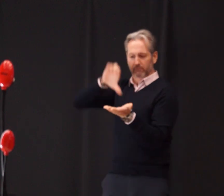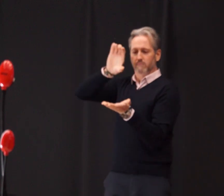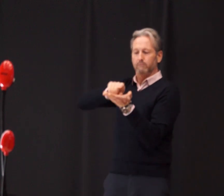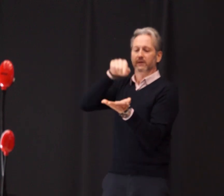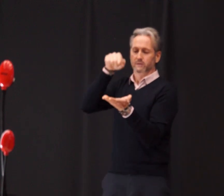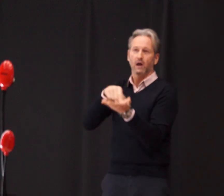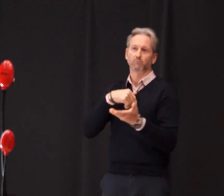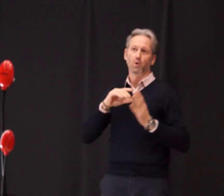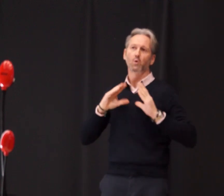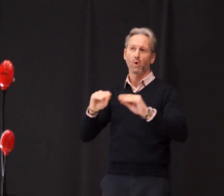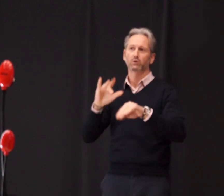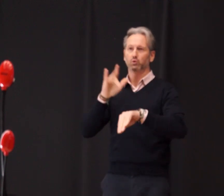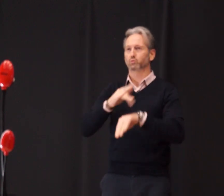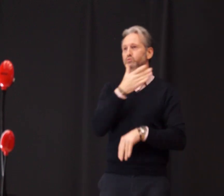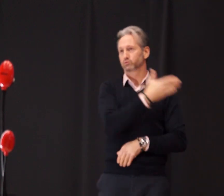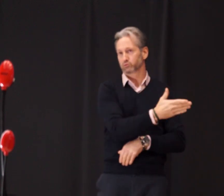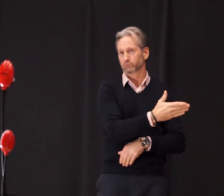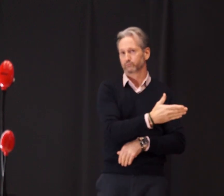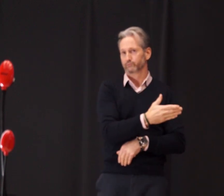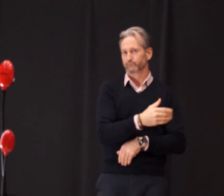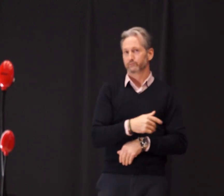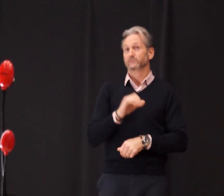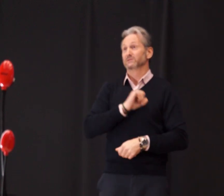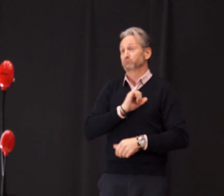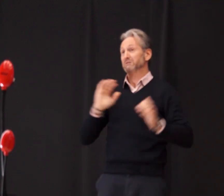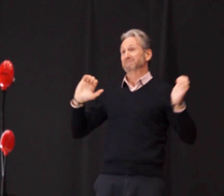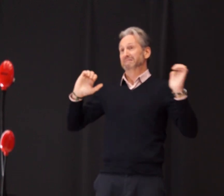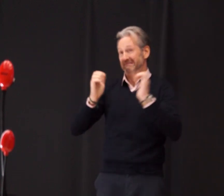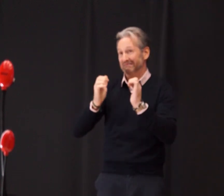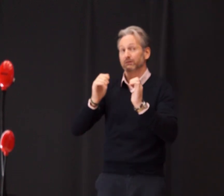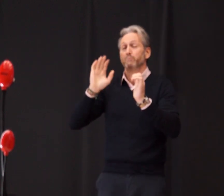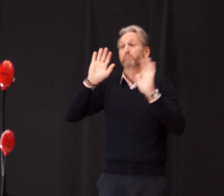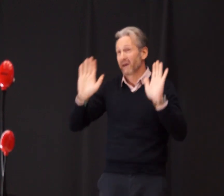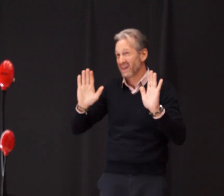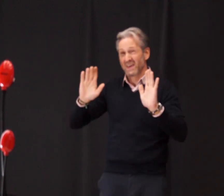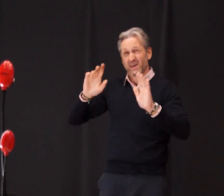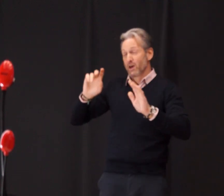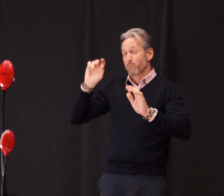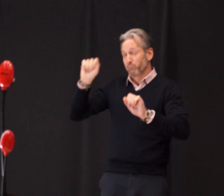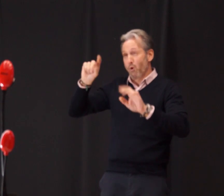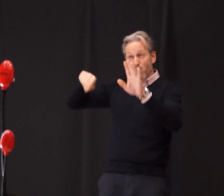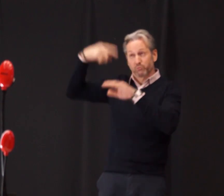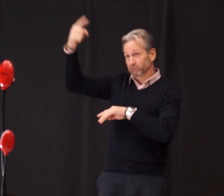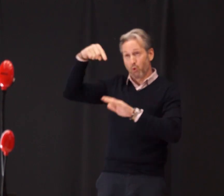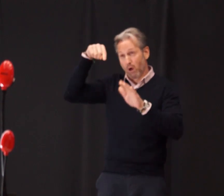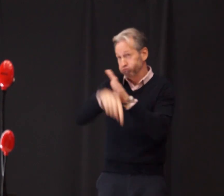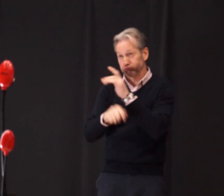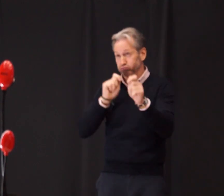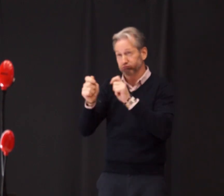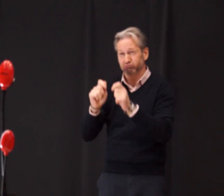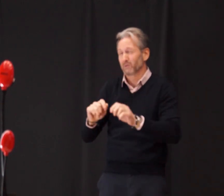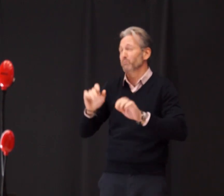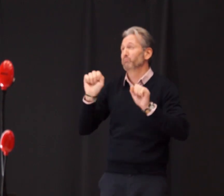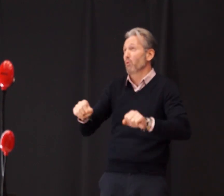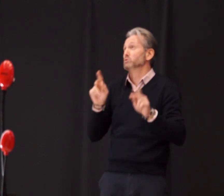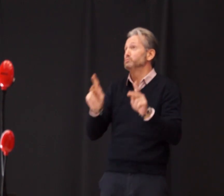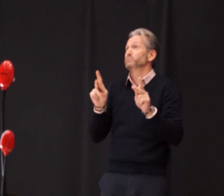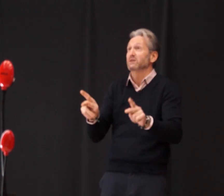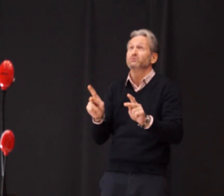en évidence comme étant un peu important. Et je vais donc avoir une présentation qui est très synthétique. et pas